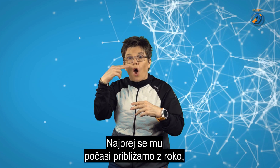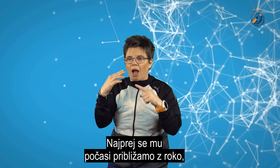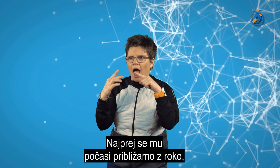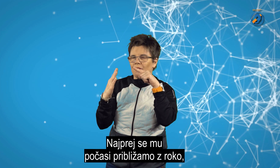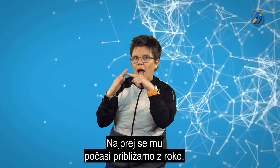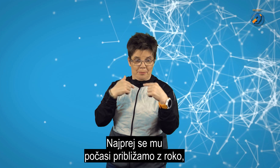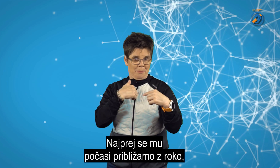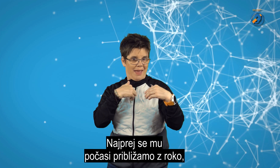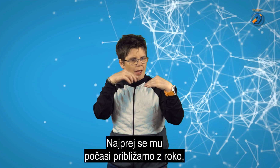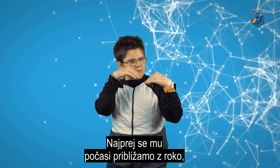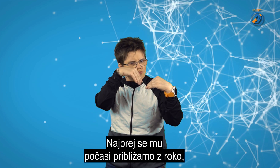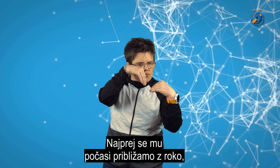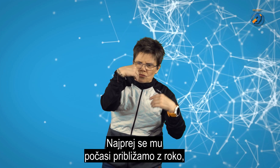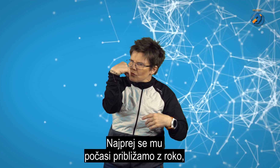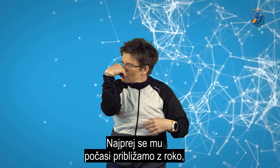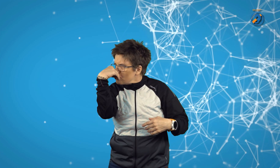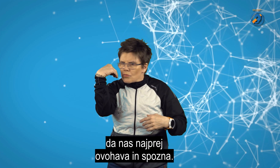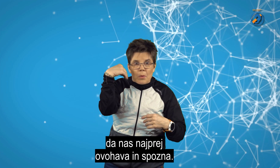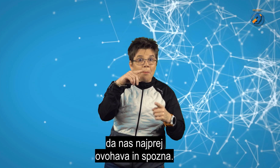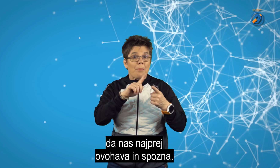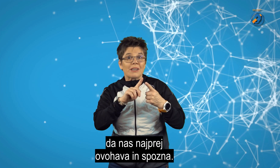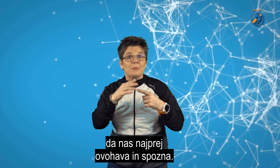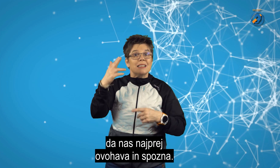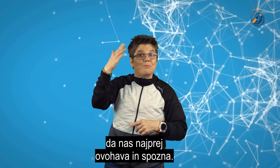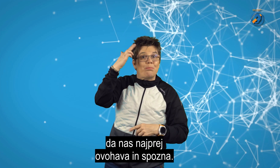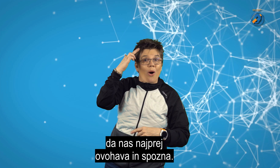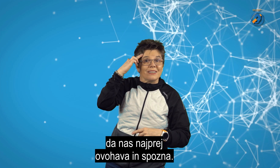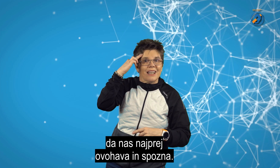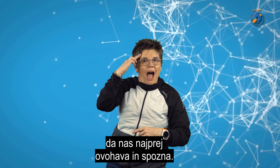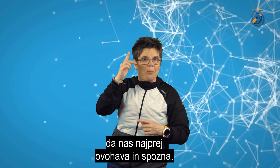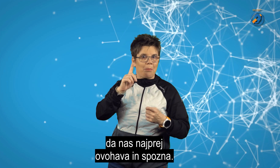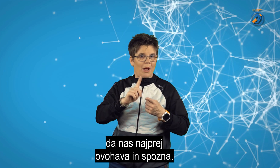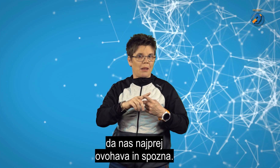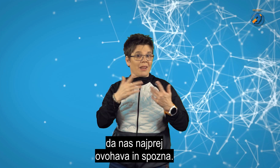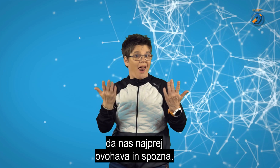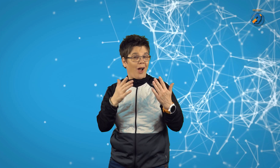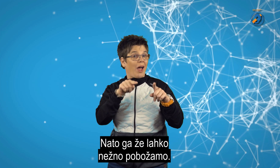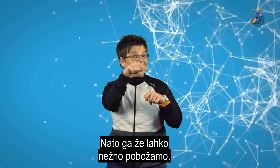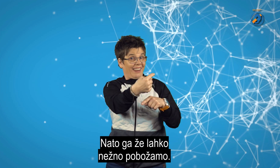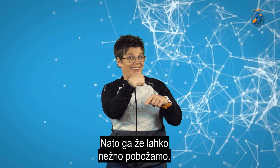Najprej se mu počasi približamo z roko, da nas najprej ovoha in spozna.